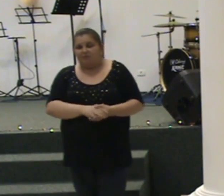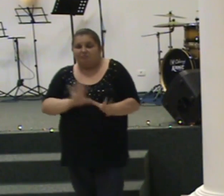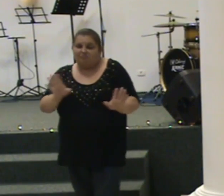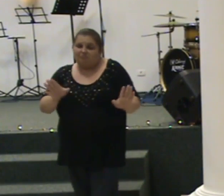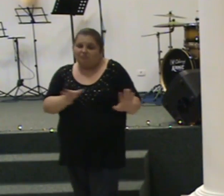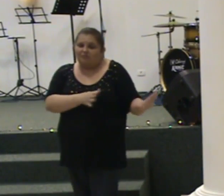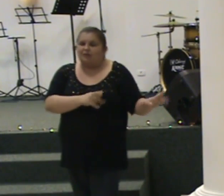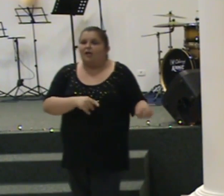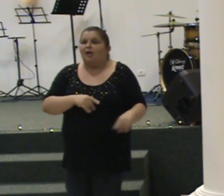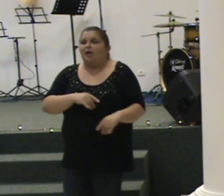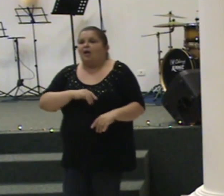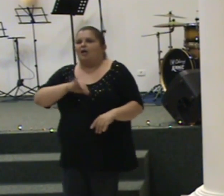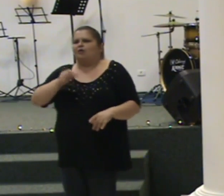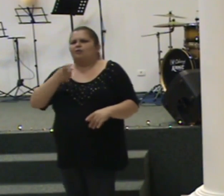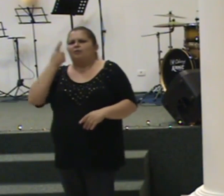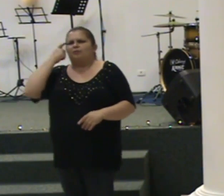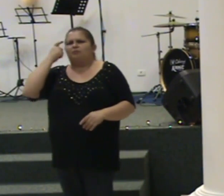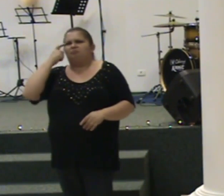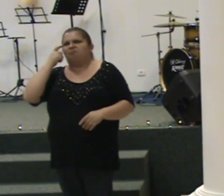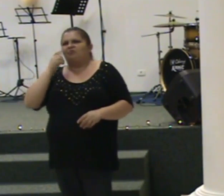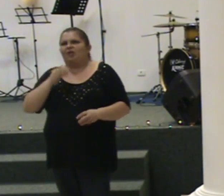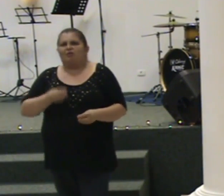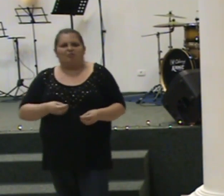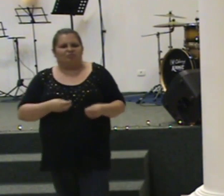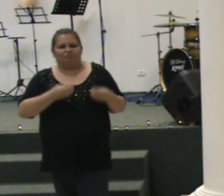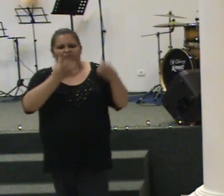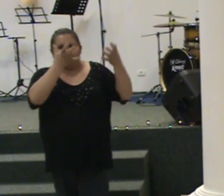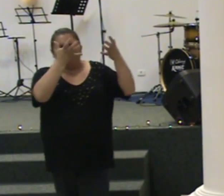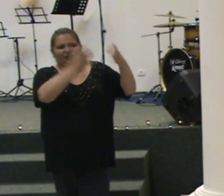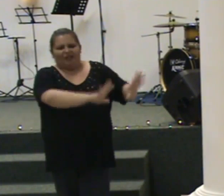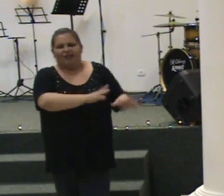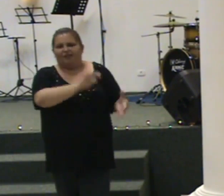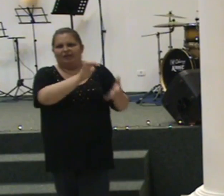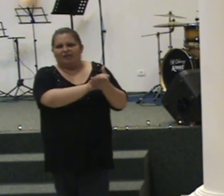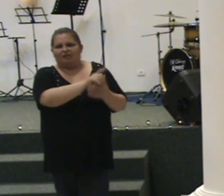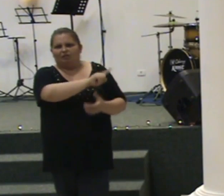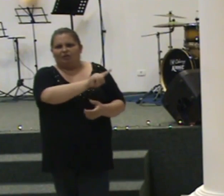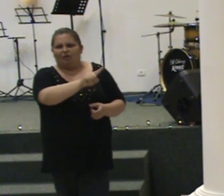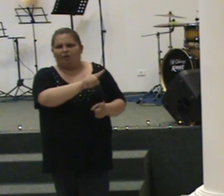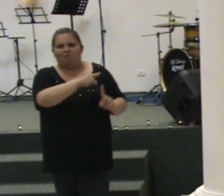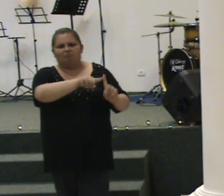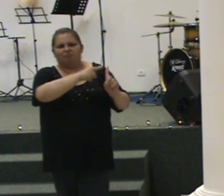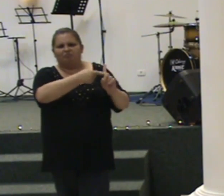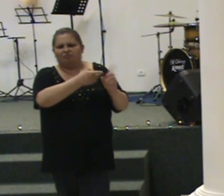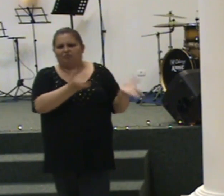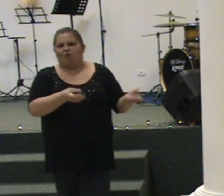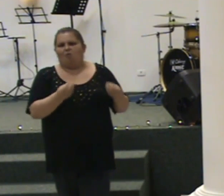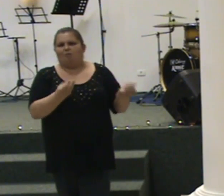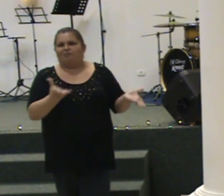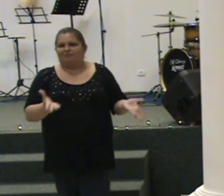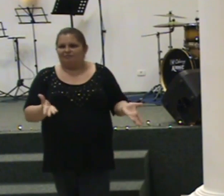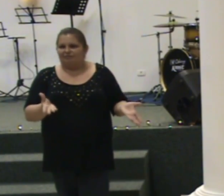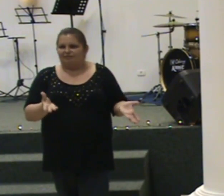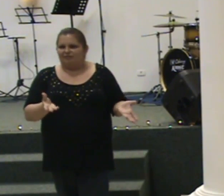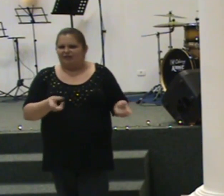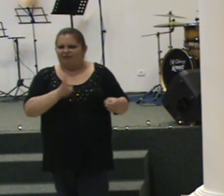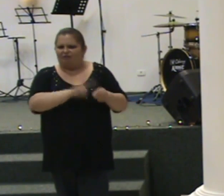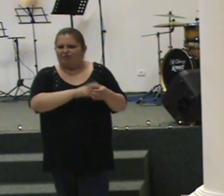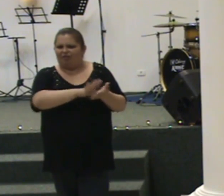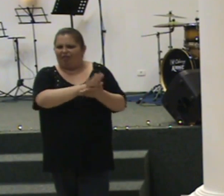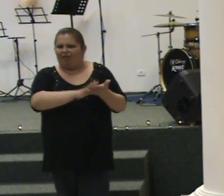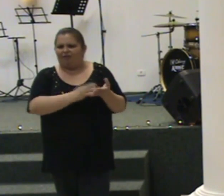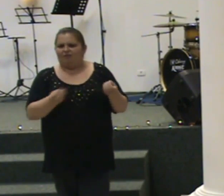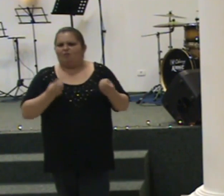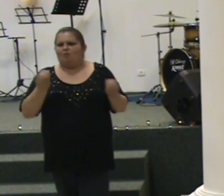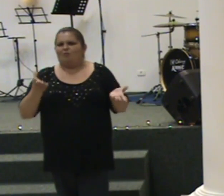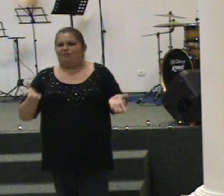então, né? Vou chegar lá para os pais dela e vou falar que não vou mais me casar por Maria porque ela não está mais virgem, ela não é mais